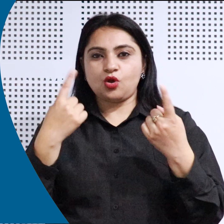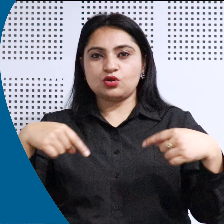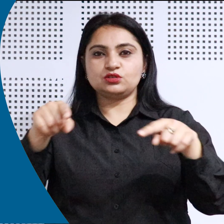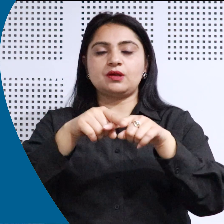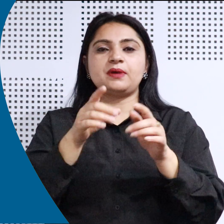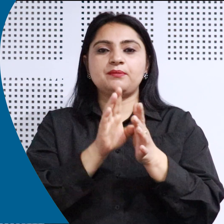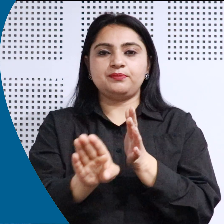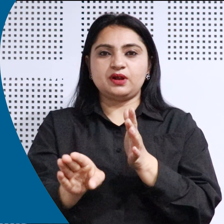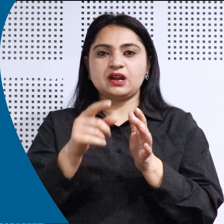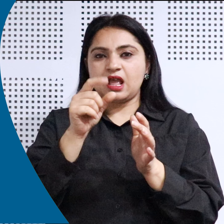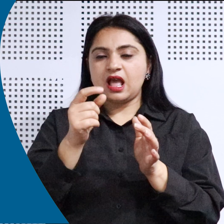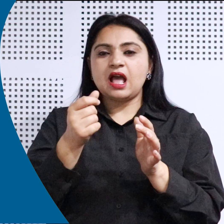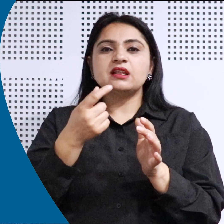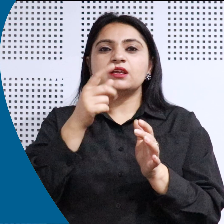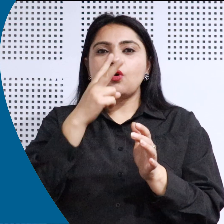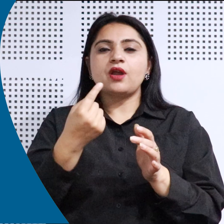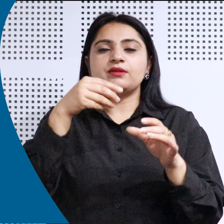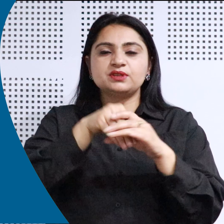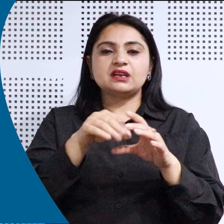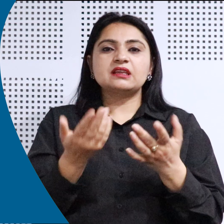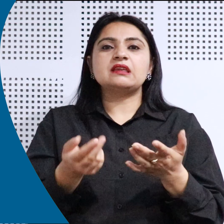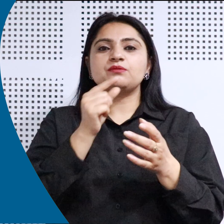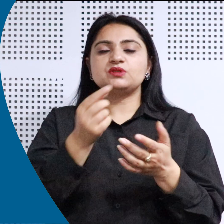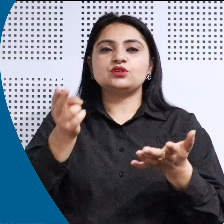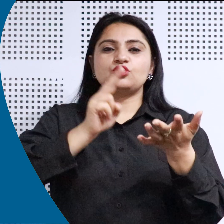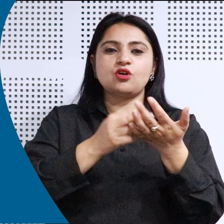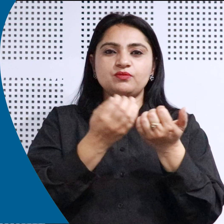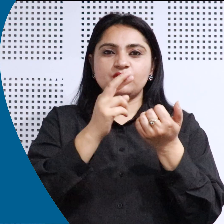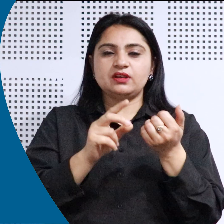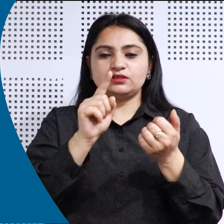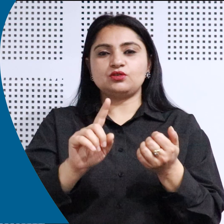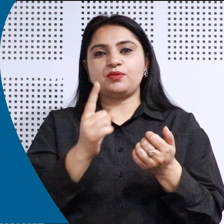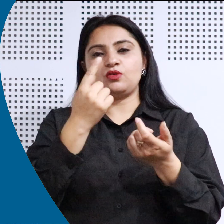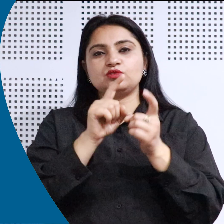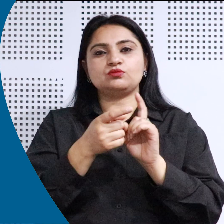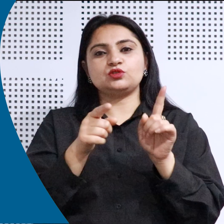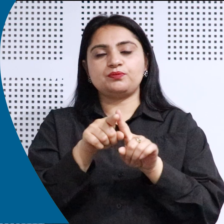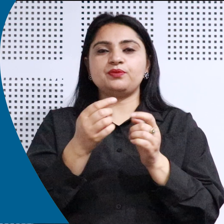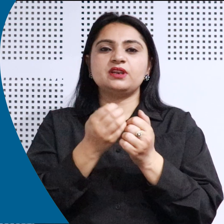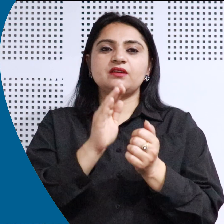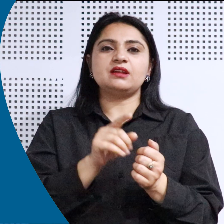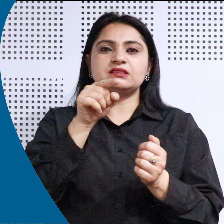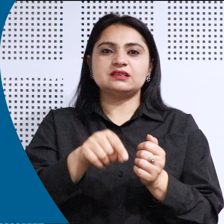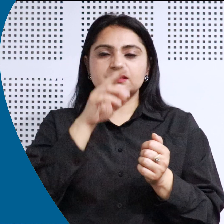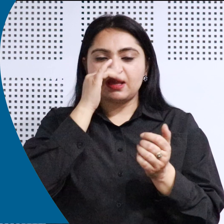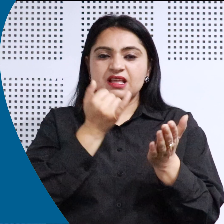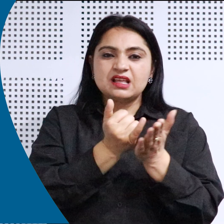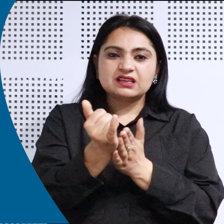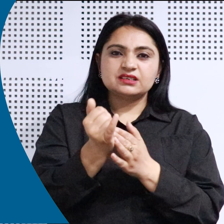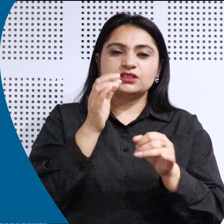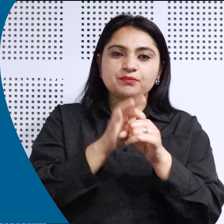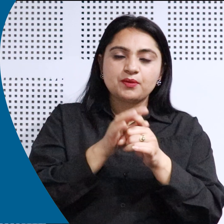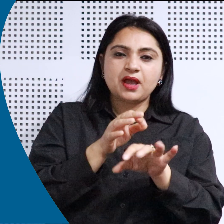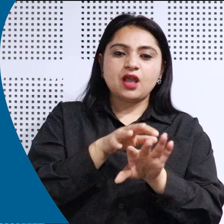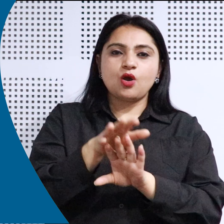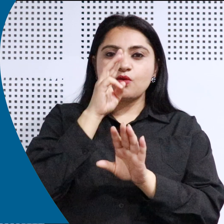नगरसभाबाट आर्थिक ऐनमा केही विषयहरूलाई हामीले थप गरेर यसको पहिलो संशोधन पनि गरेका छौं। खास गरी यसमा कृषिजन्य